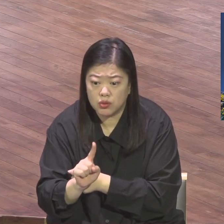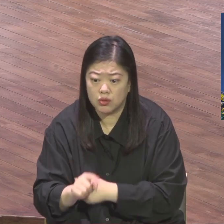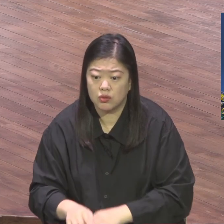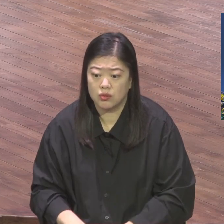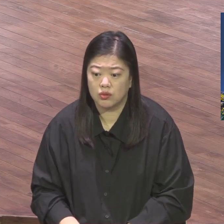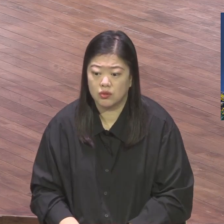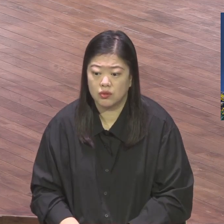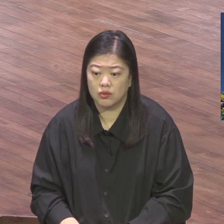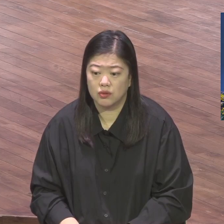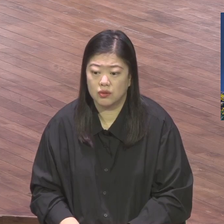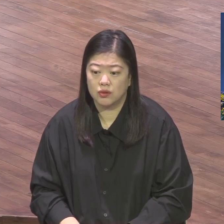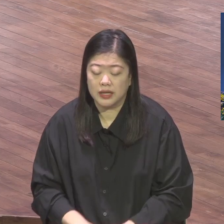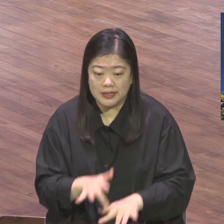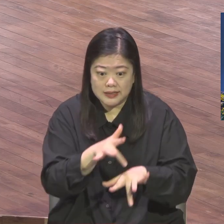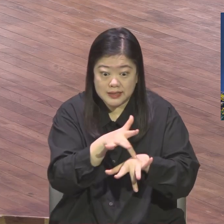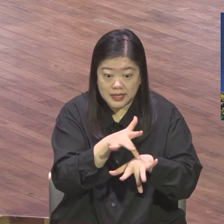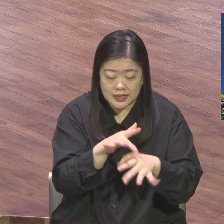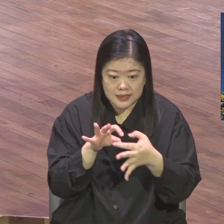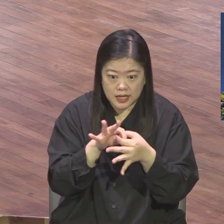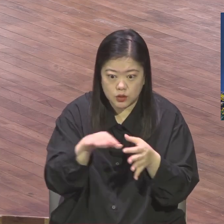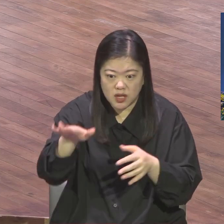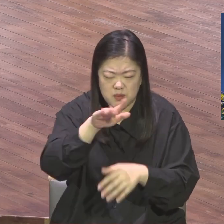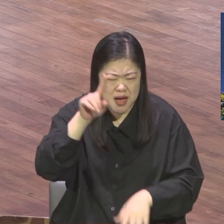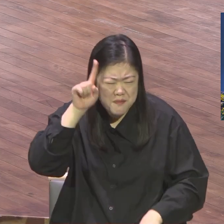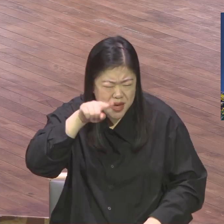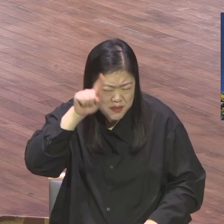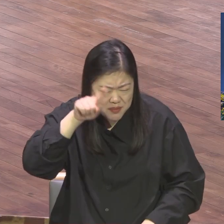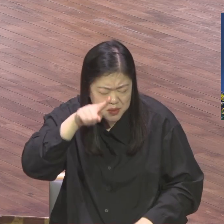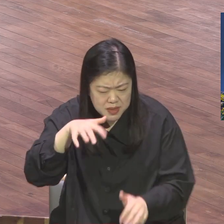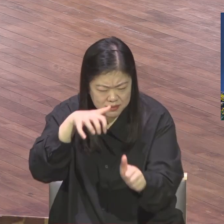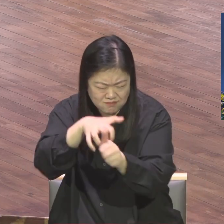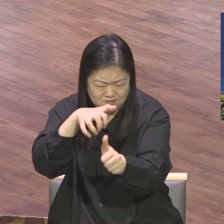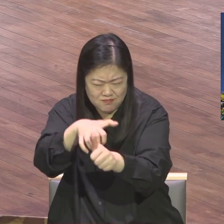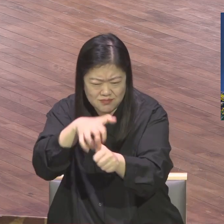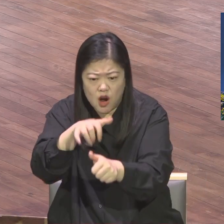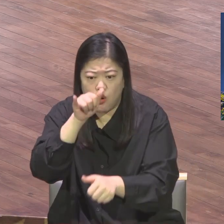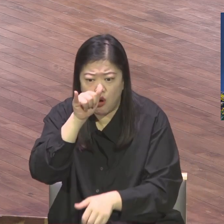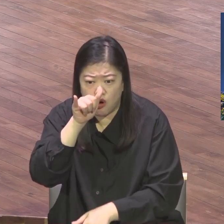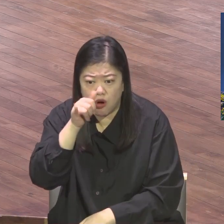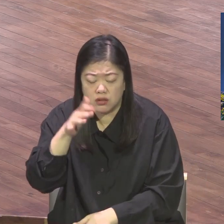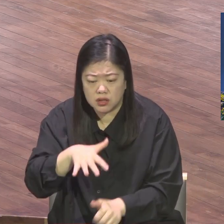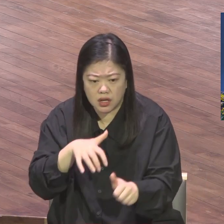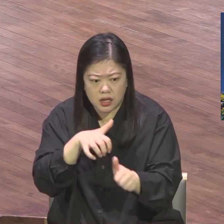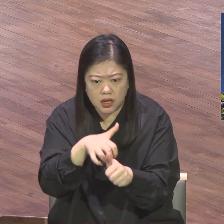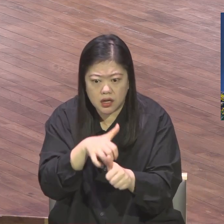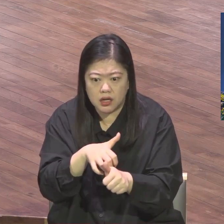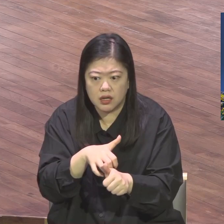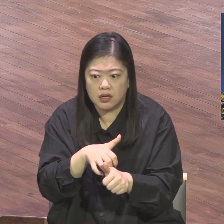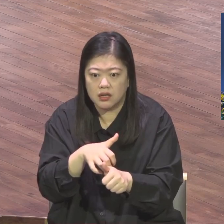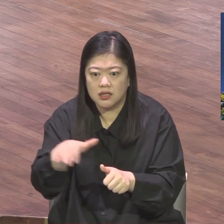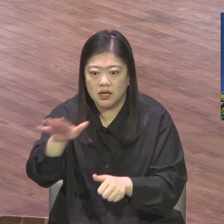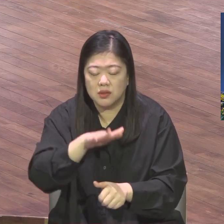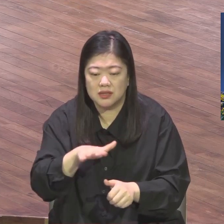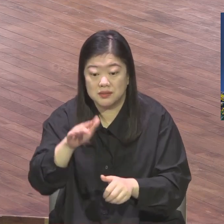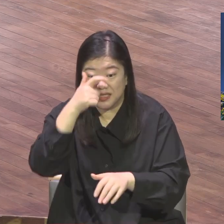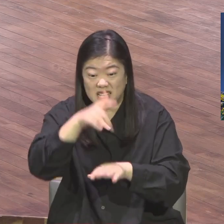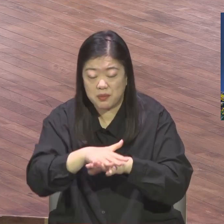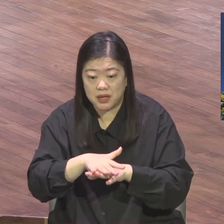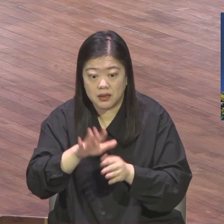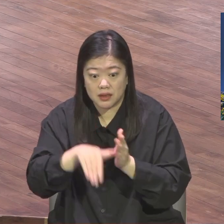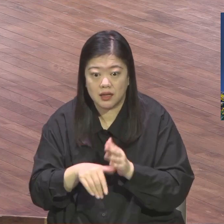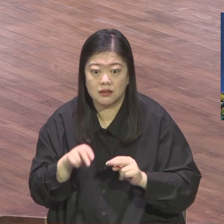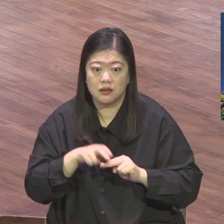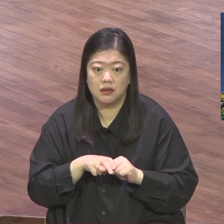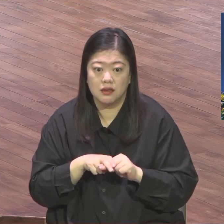가지 방해를 해가지고 예수 이 하나님 편하고 예배 못 드리게 만들고 은혜 받아야 되는데 말씀 듣는 시간에 잡생각 주어서 은혜 못 받게